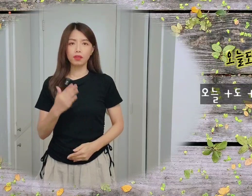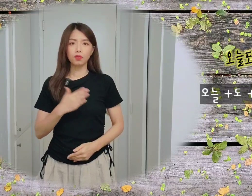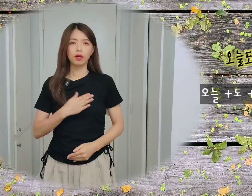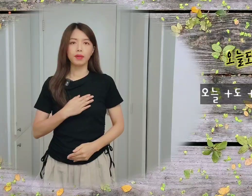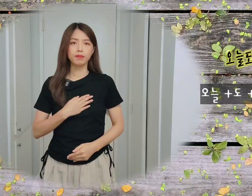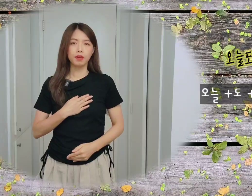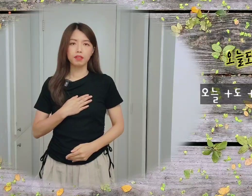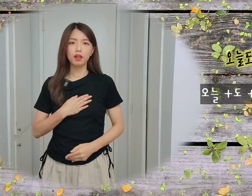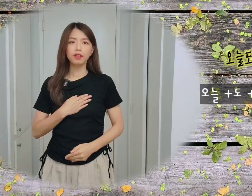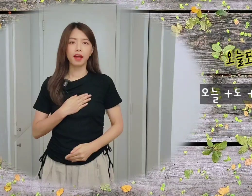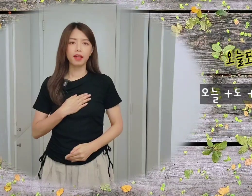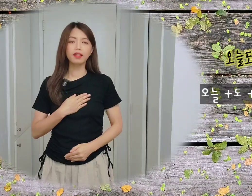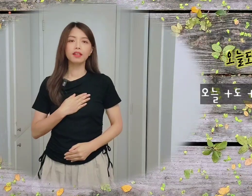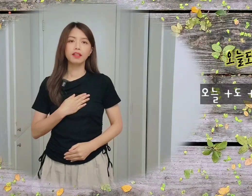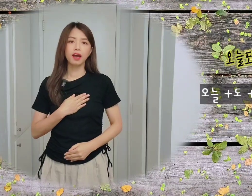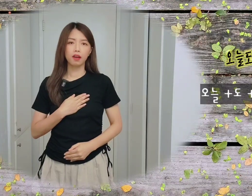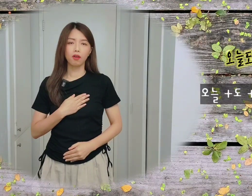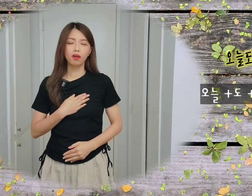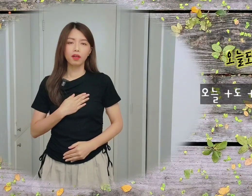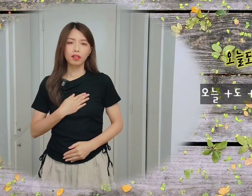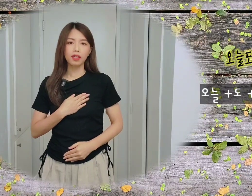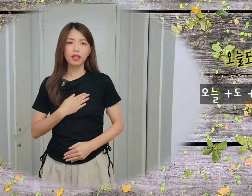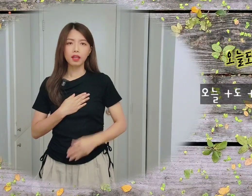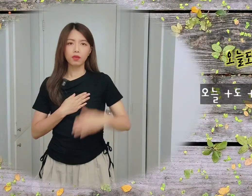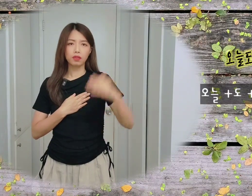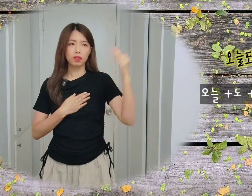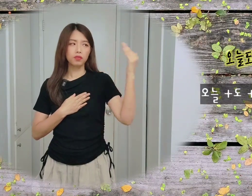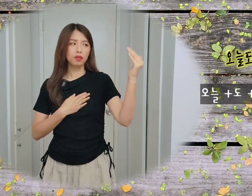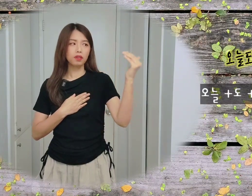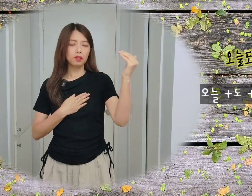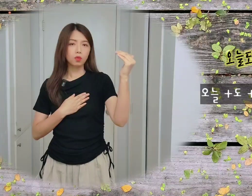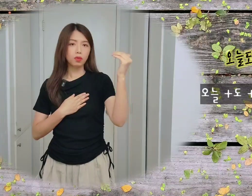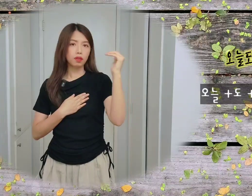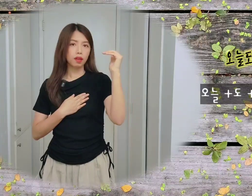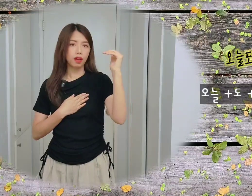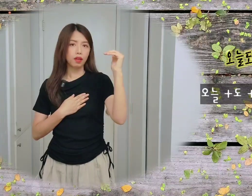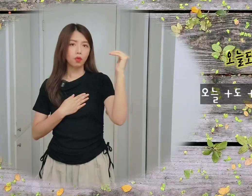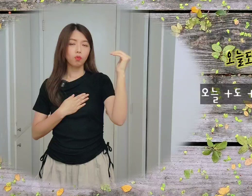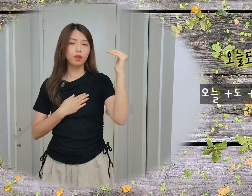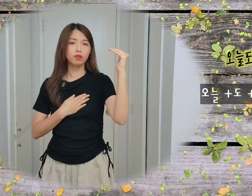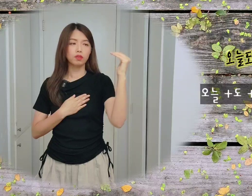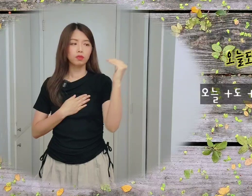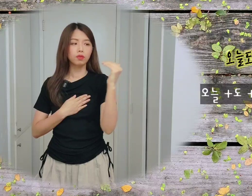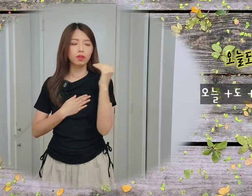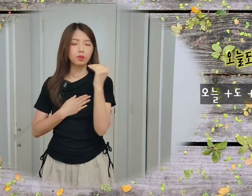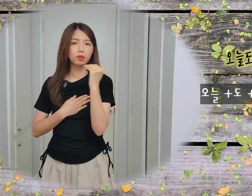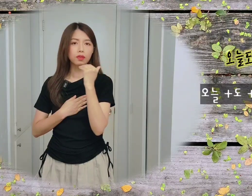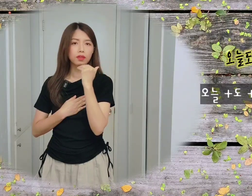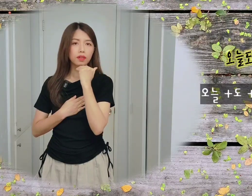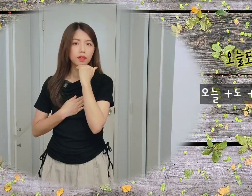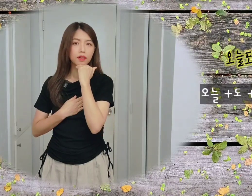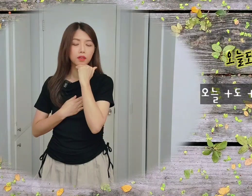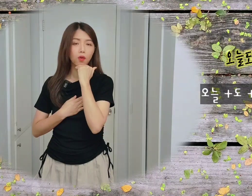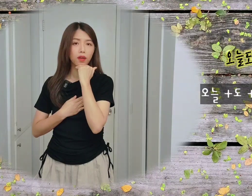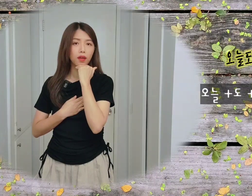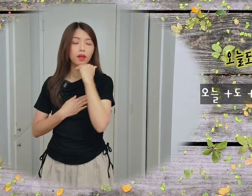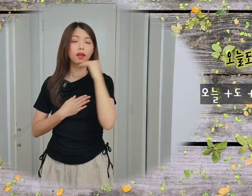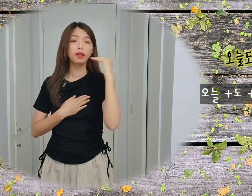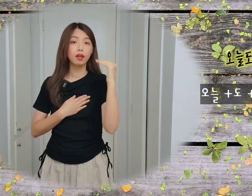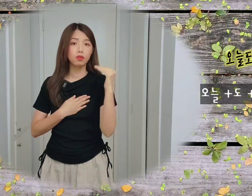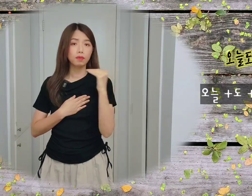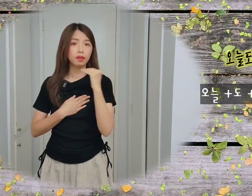나라고 한 뜻의 수어 아까 말씀드렸죠. 날 기다려. 기다리다라고 한 뜻의 수어는 손을 이렇게 오므려 주시고 이 손등을